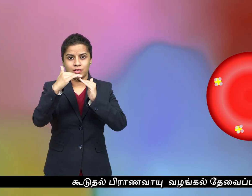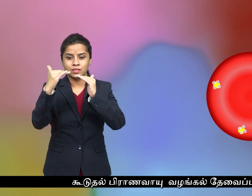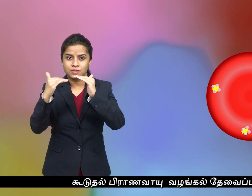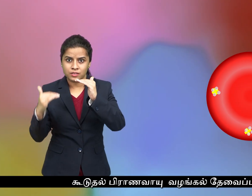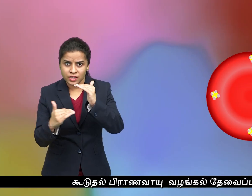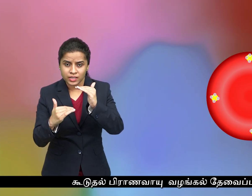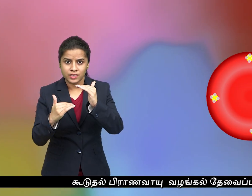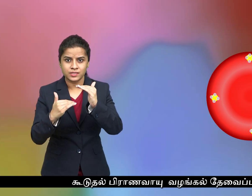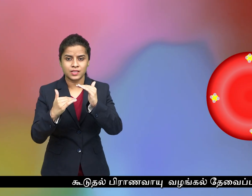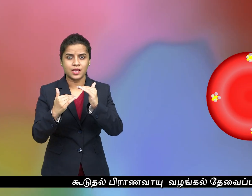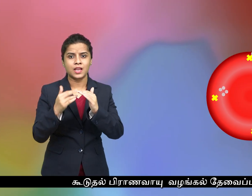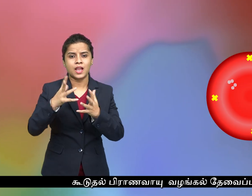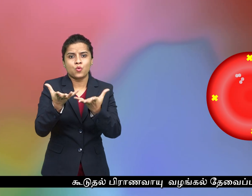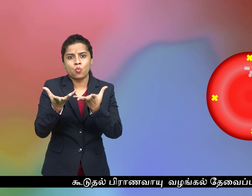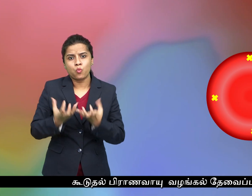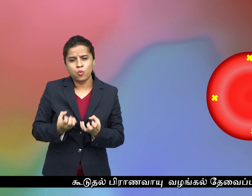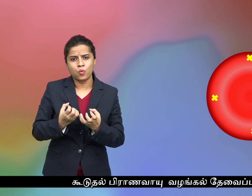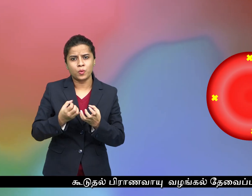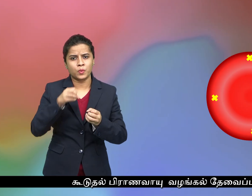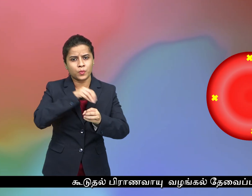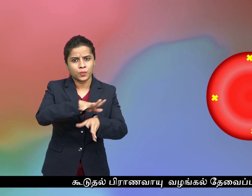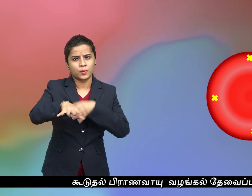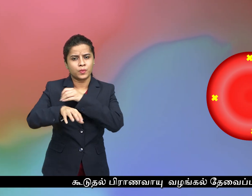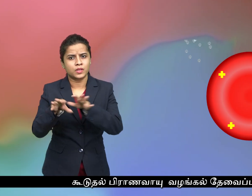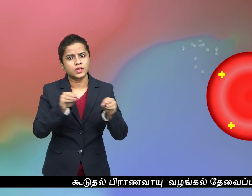கூடுதல் பிராணவாயு வழங்கல் தேவைப்படுகிறது.